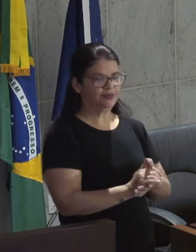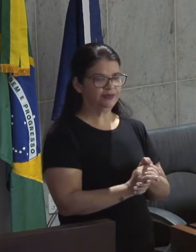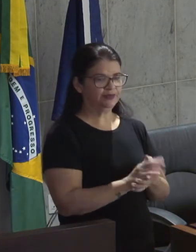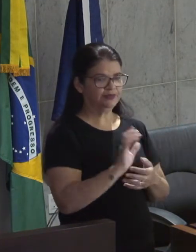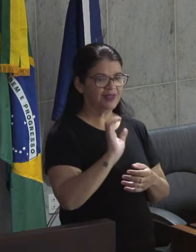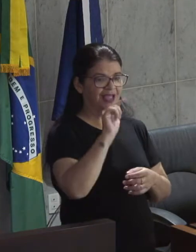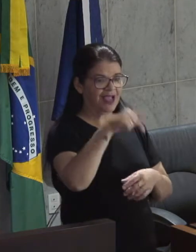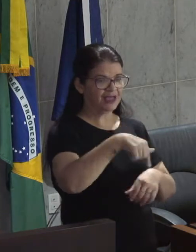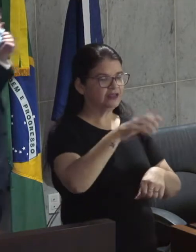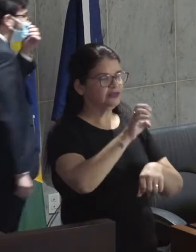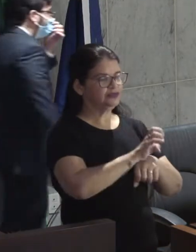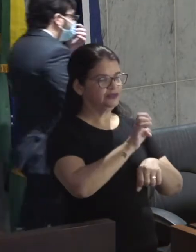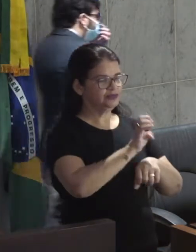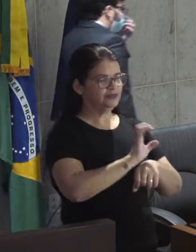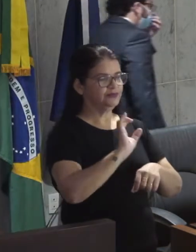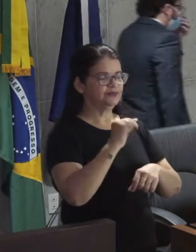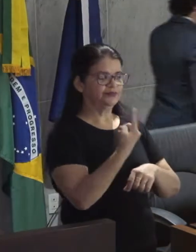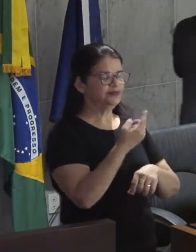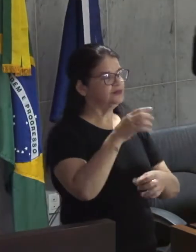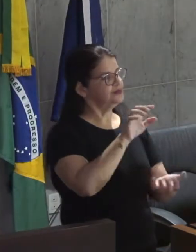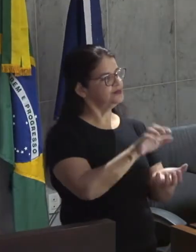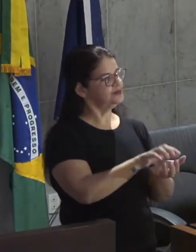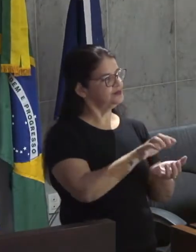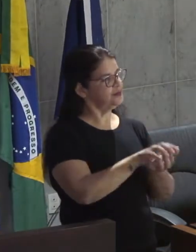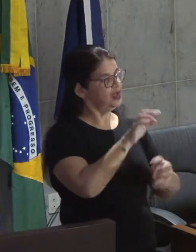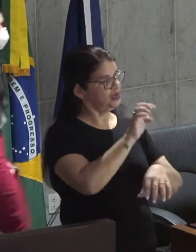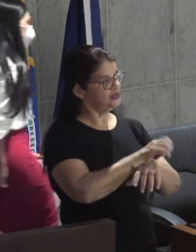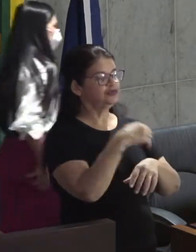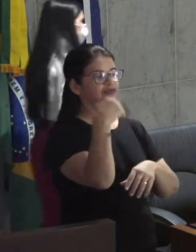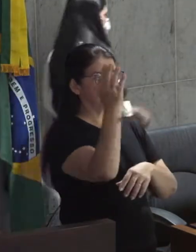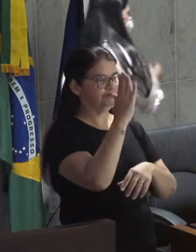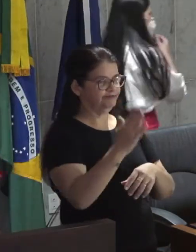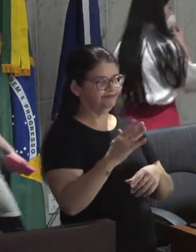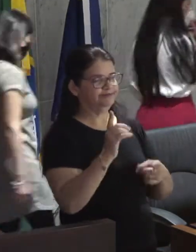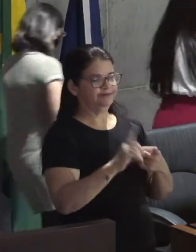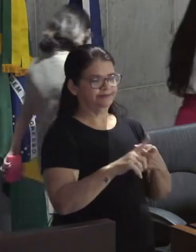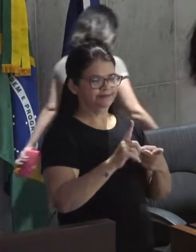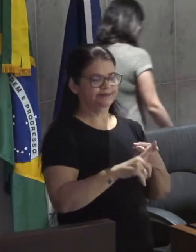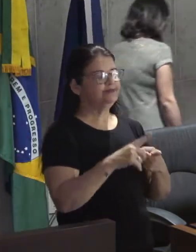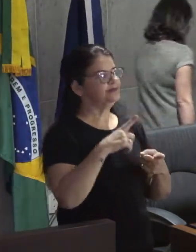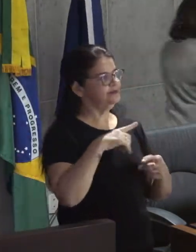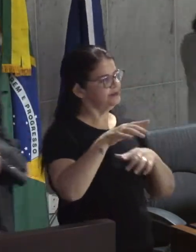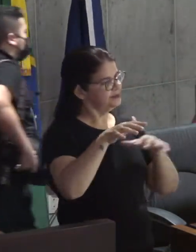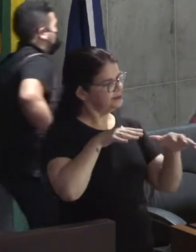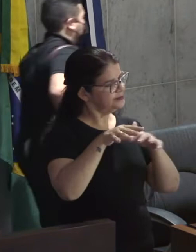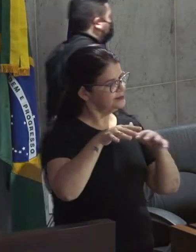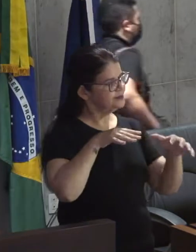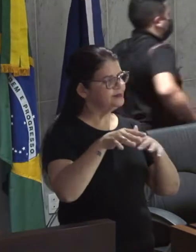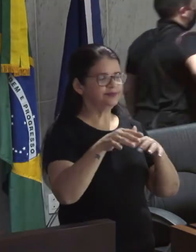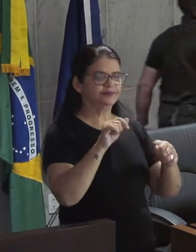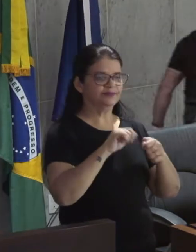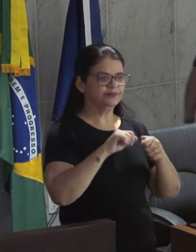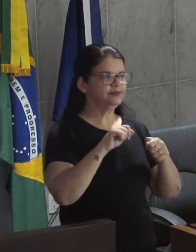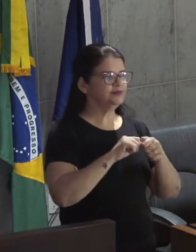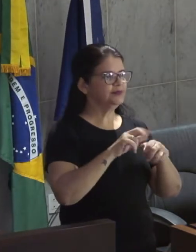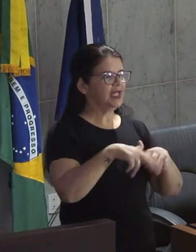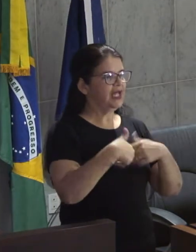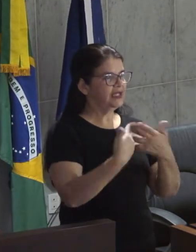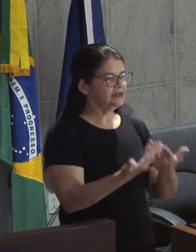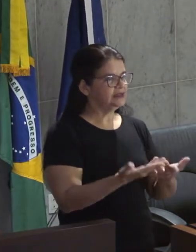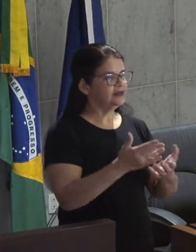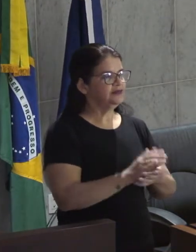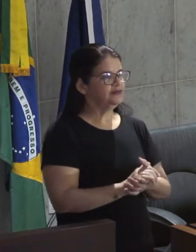nosso estado de Pernambuco e os estados brasileiros que também estão nessa mobilização,